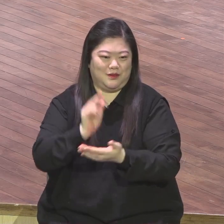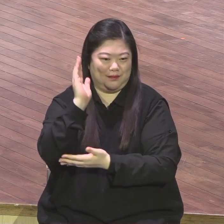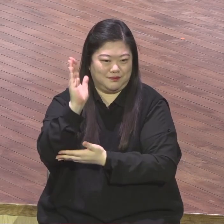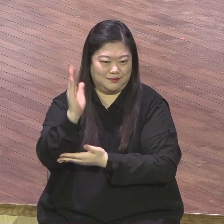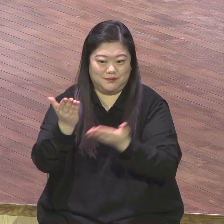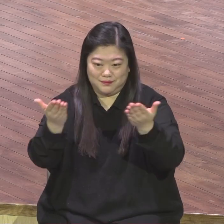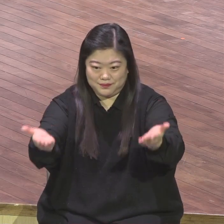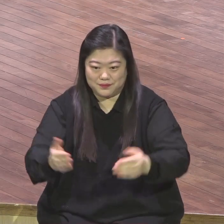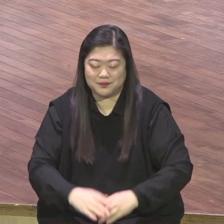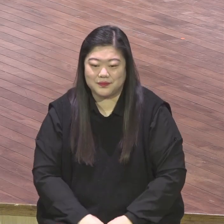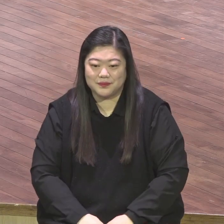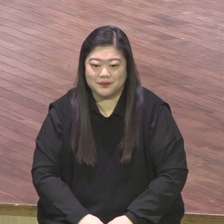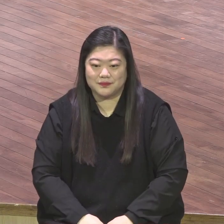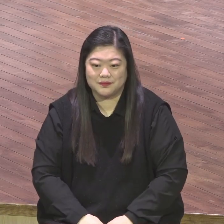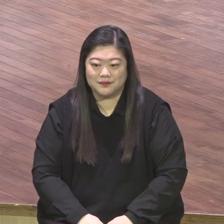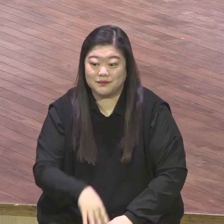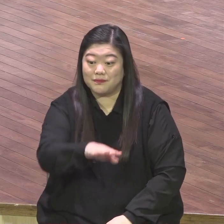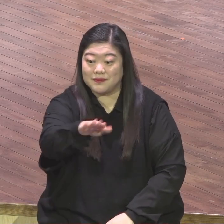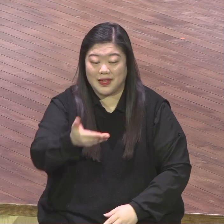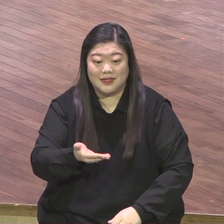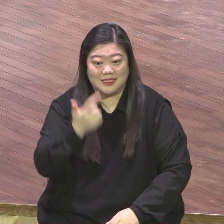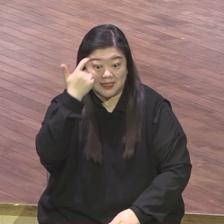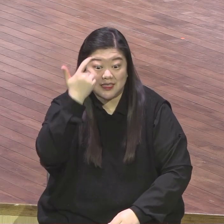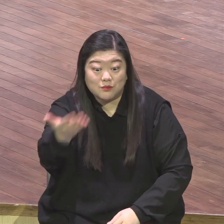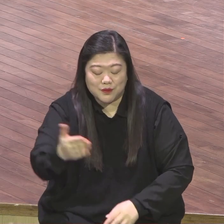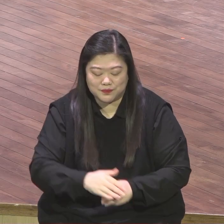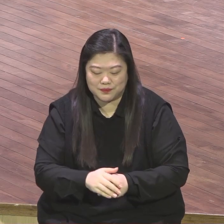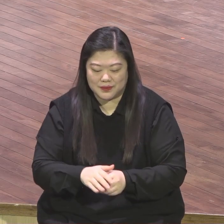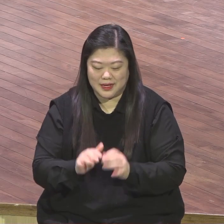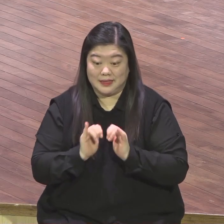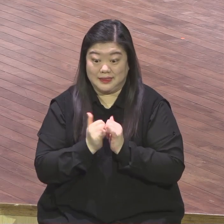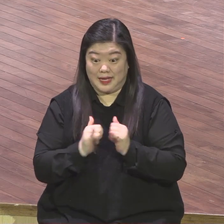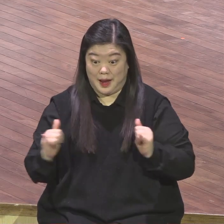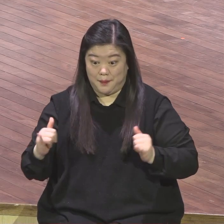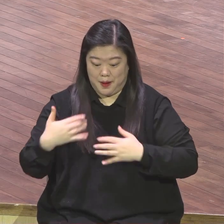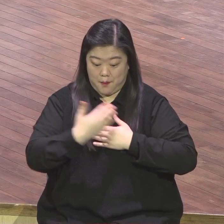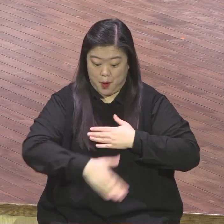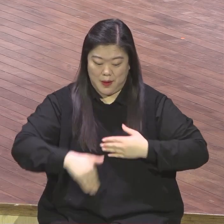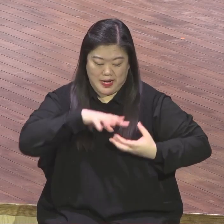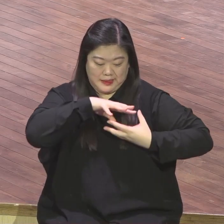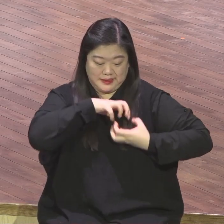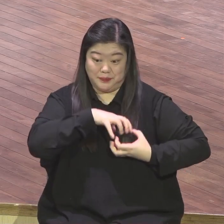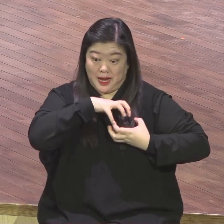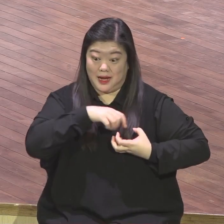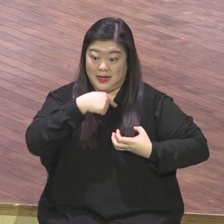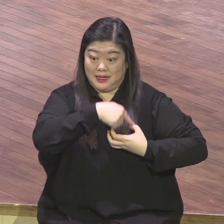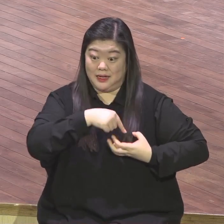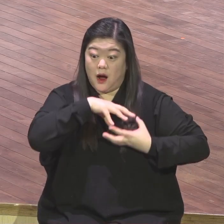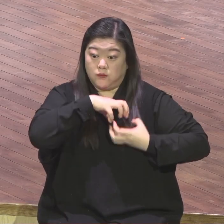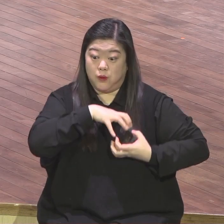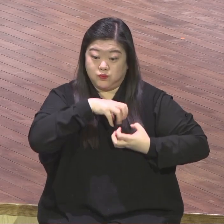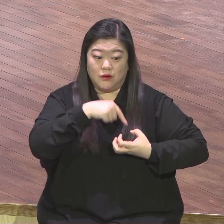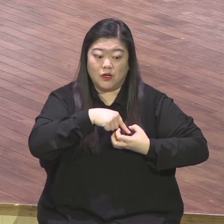성도님 여러분들은 사람의 이 심장 무게가 몇 근이나 될 것 같습니까?